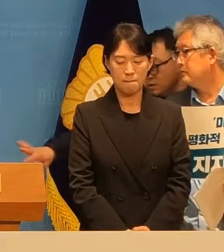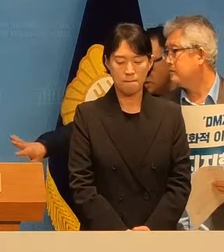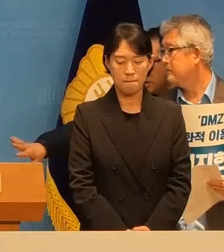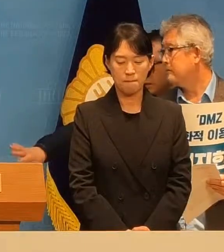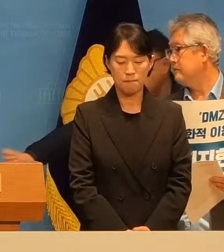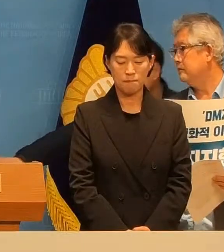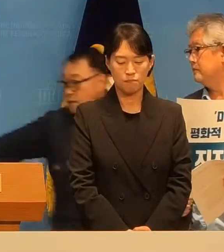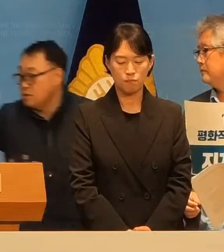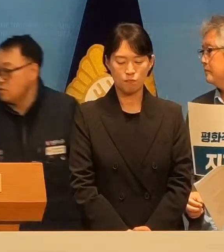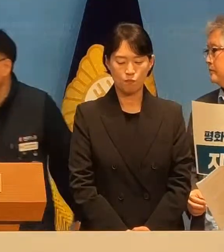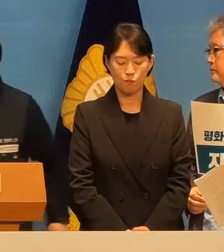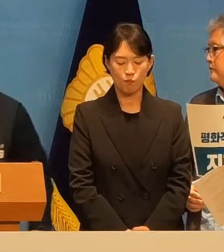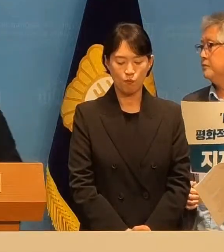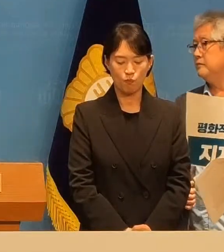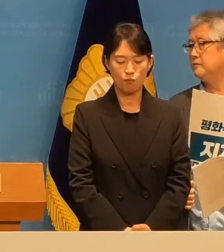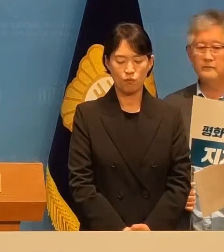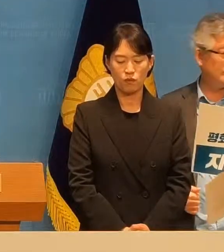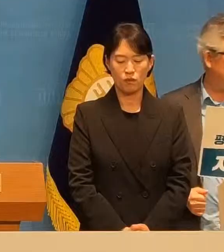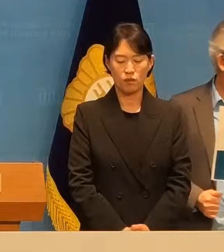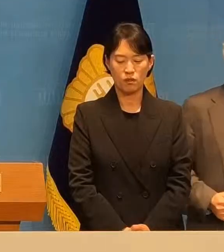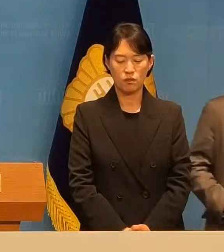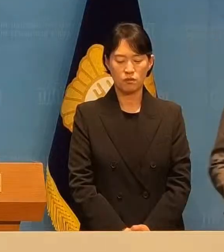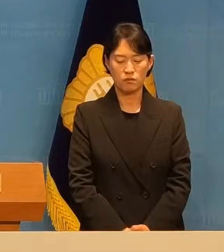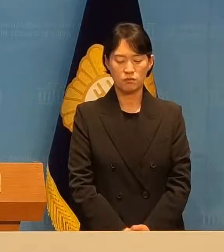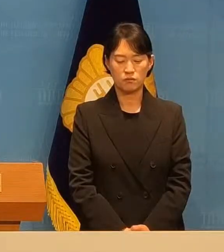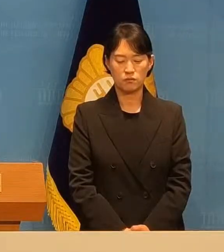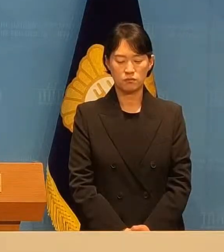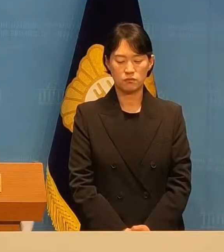그 자리는 조금만 더. 오른쪽 좀.